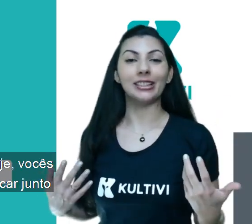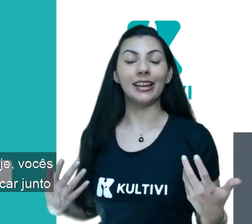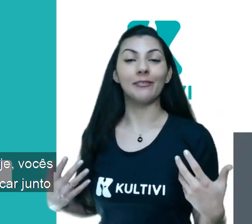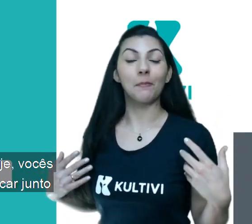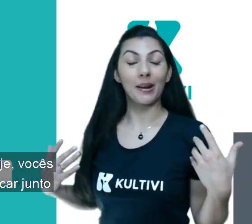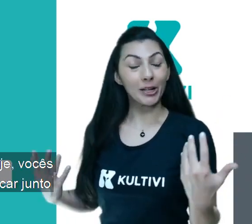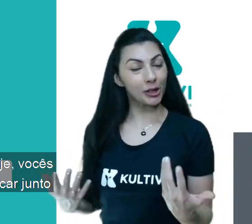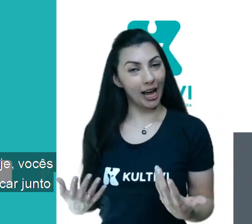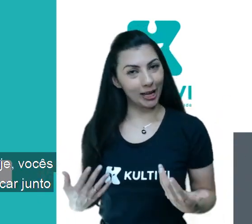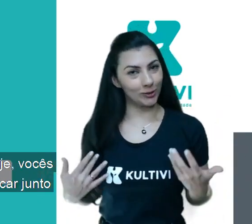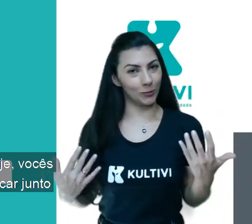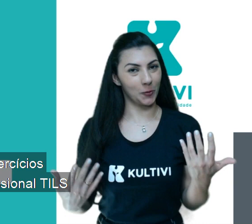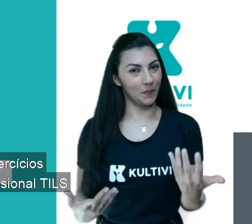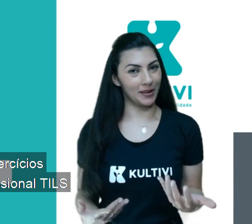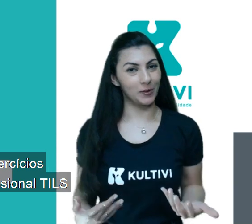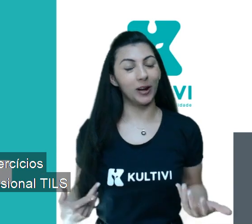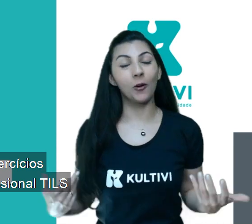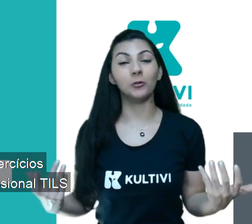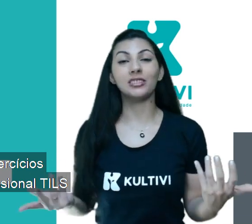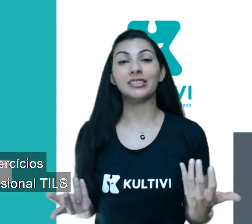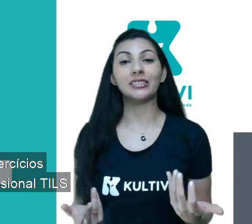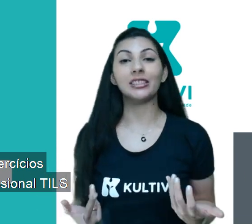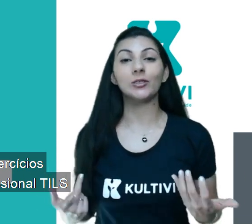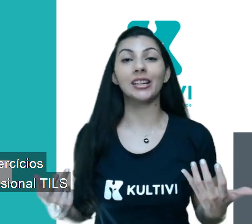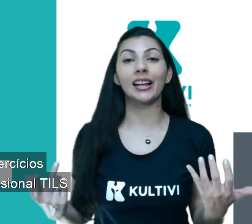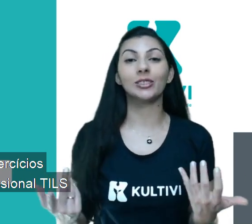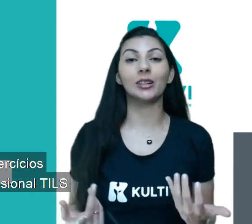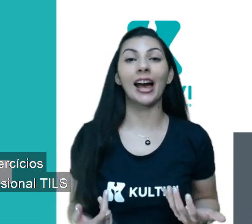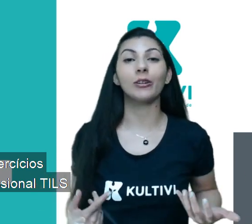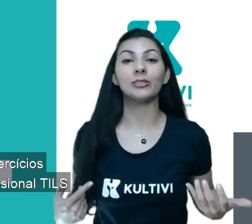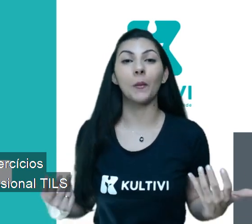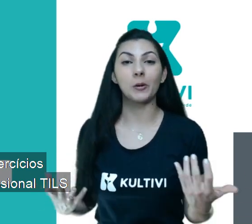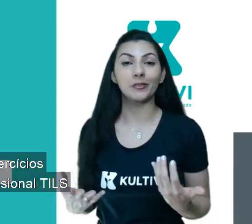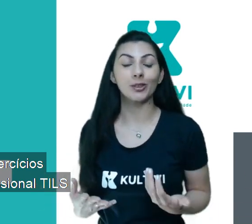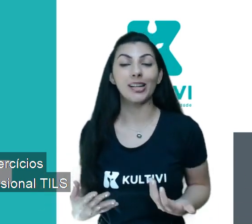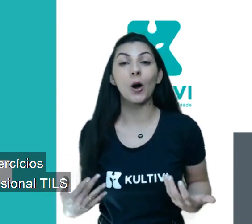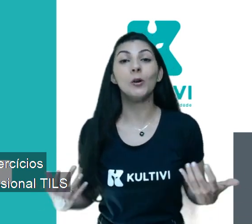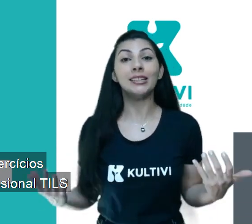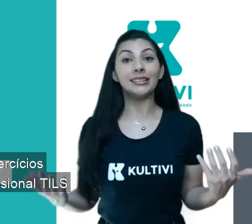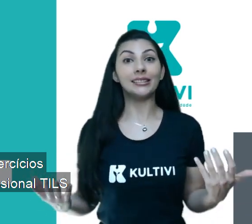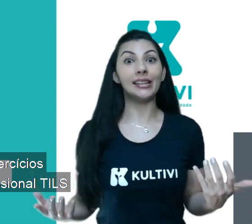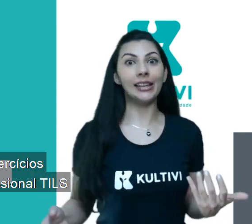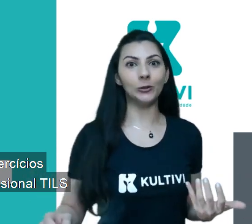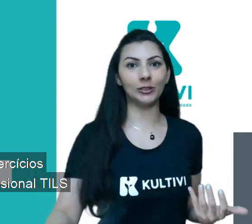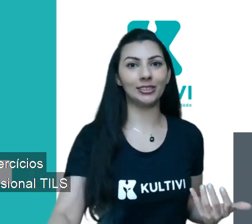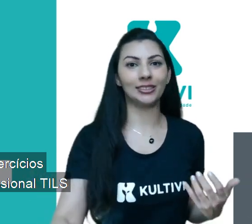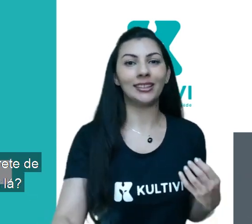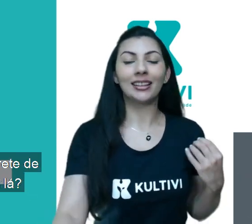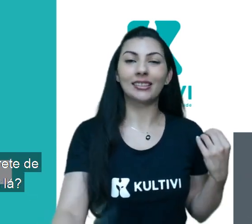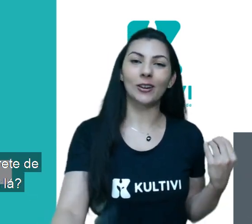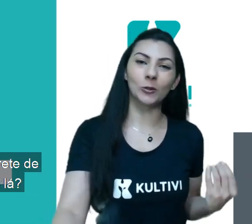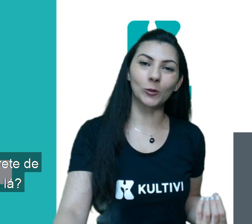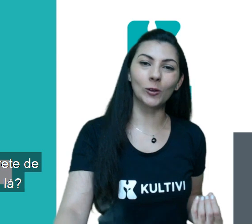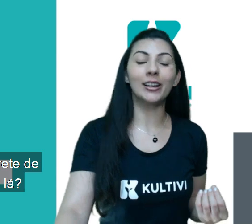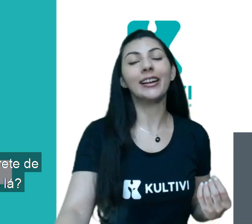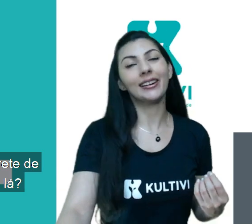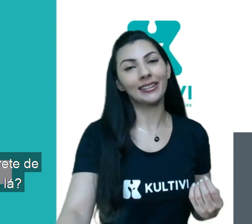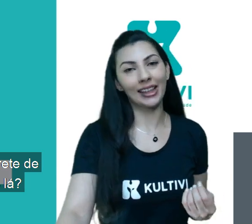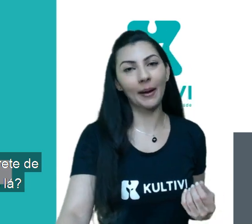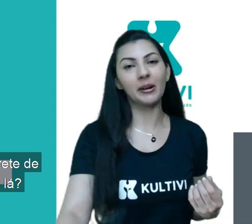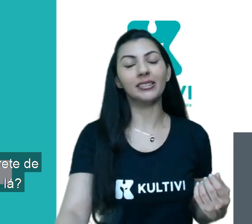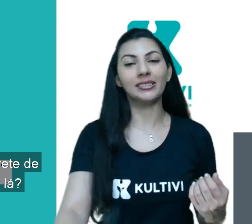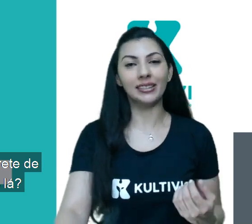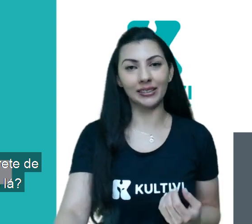vão praticar junto comigo alguns exercícios relacionados ao profissional TIOS, tradutor